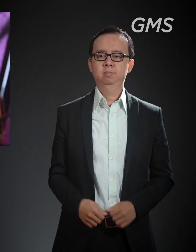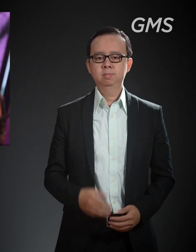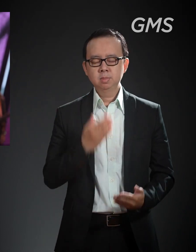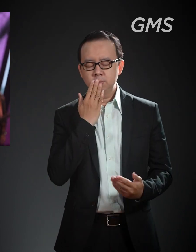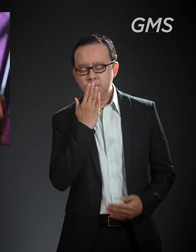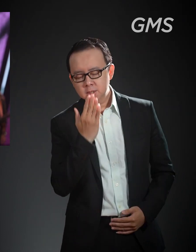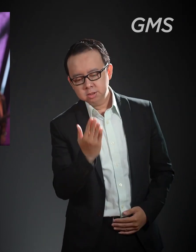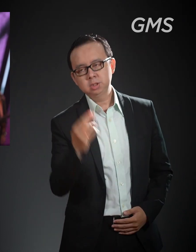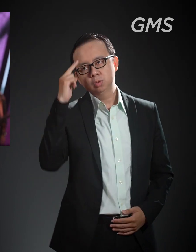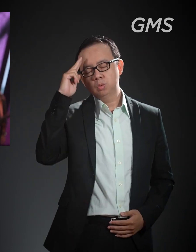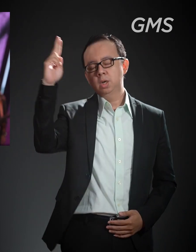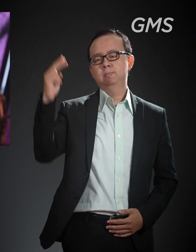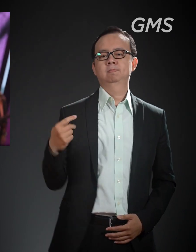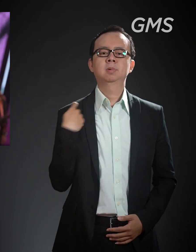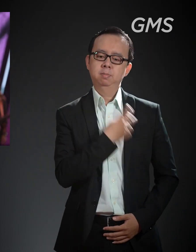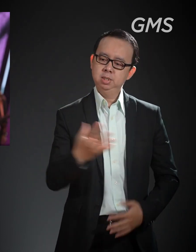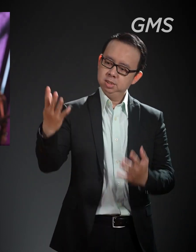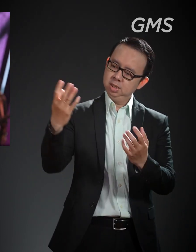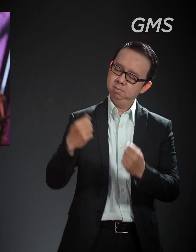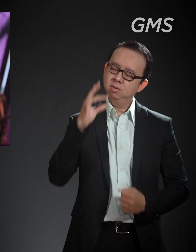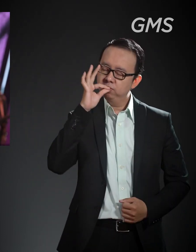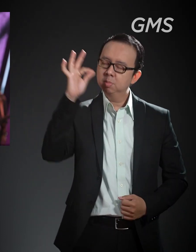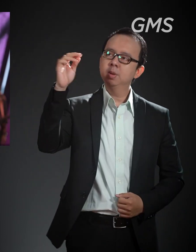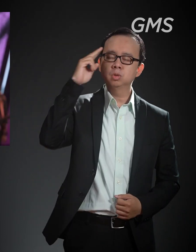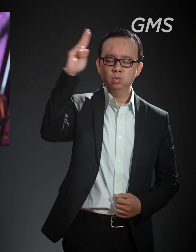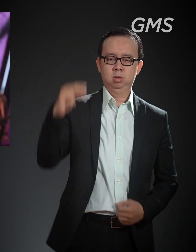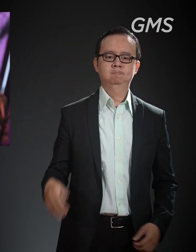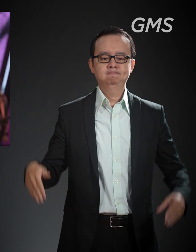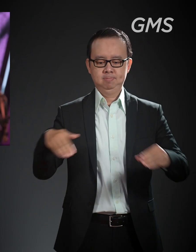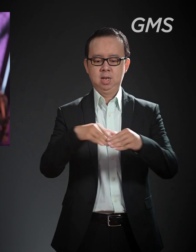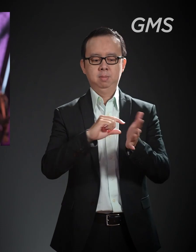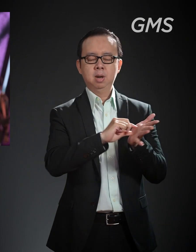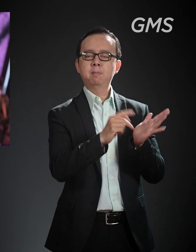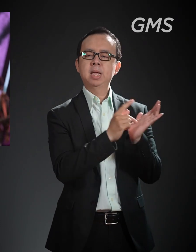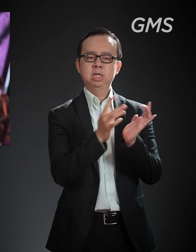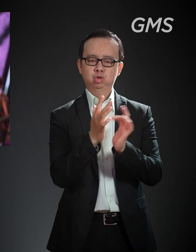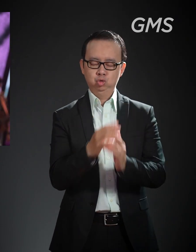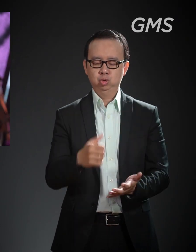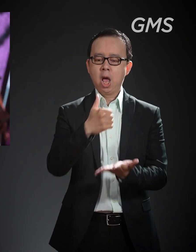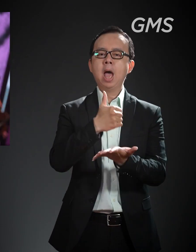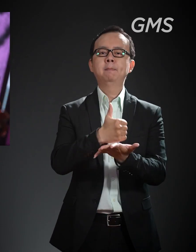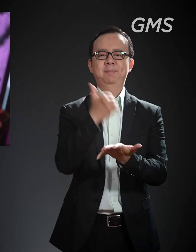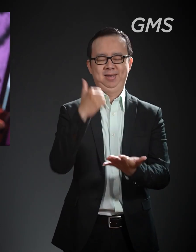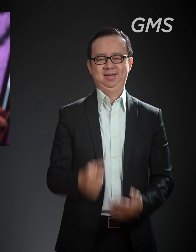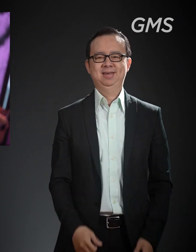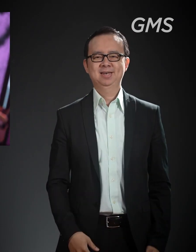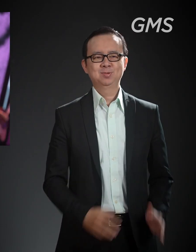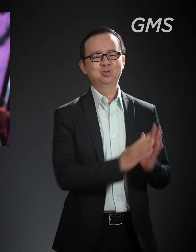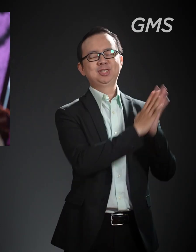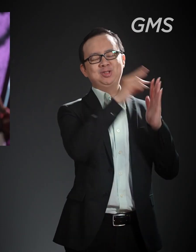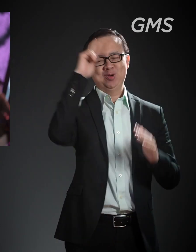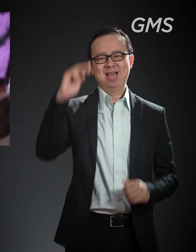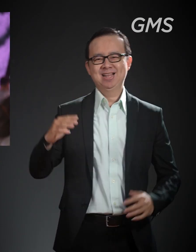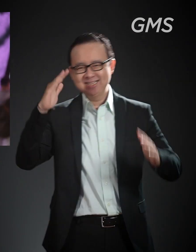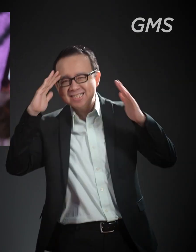kasih Tuhan, kami terima firman-Mu dengan iman. Dalam nama Yesus, amin. Puji Tuhan, shalom jemaat